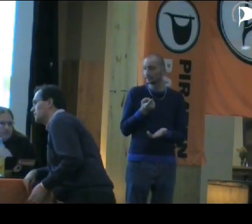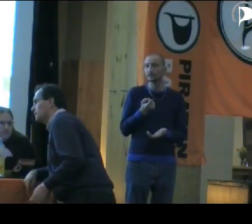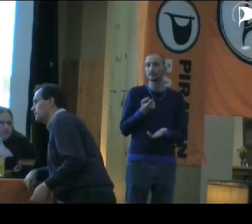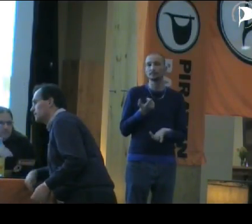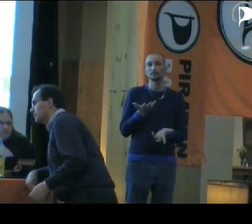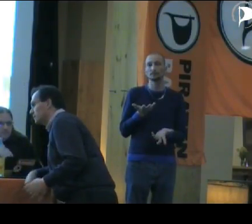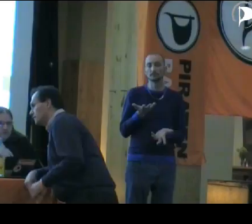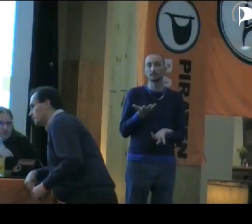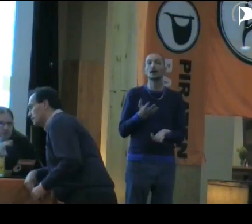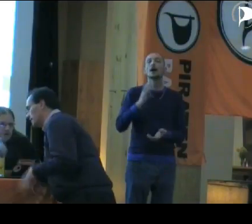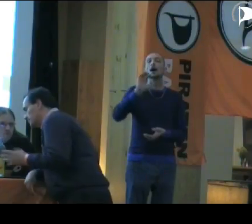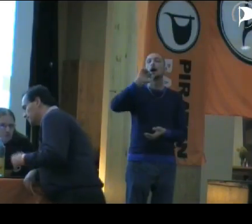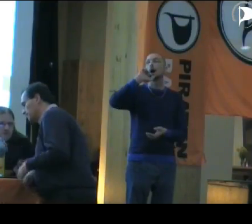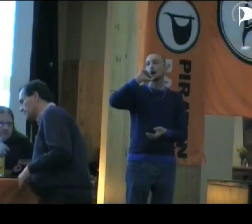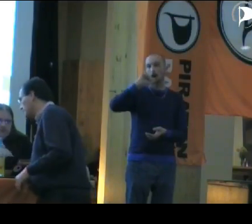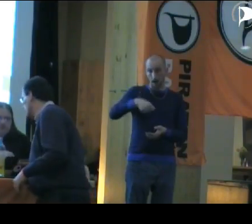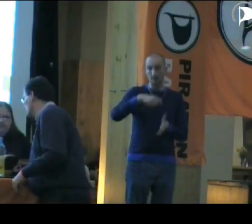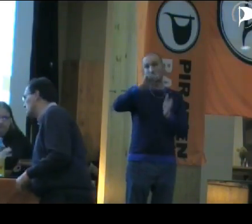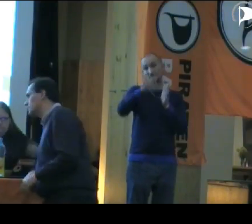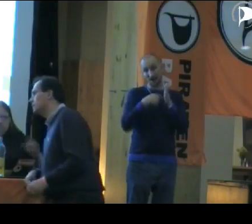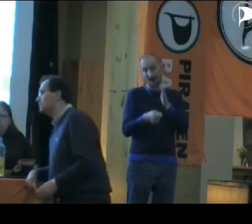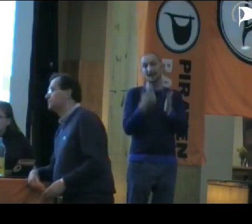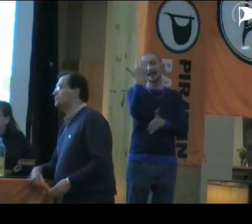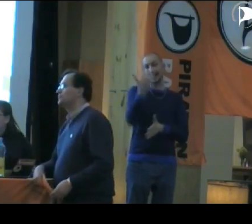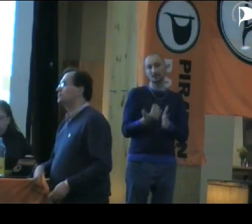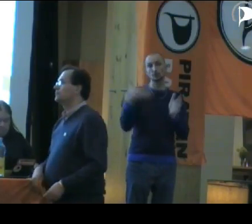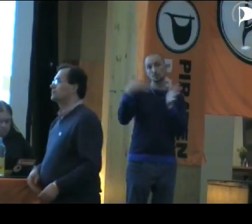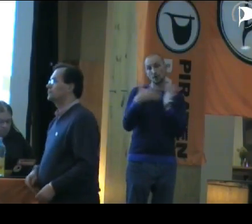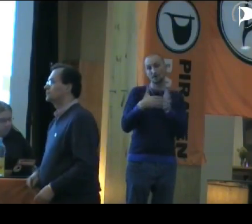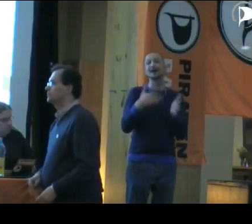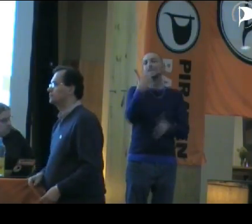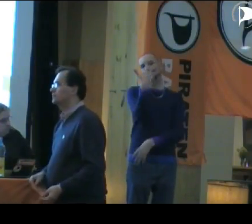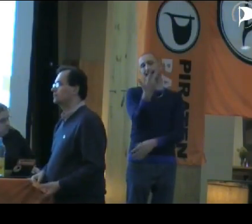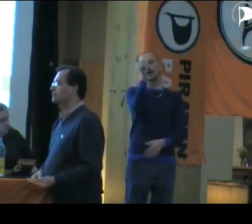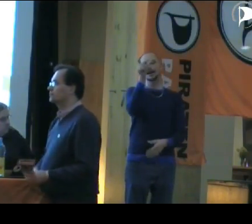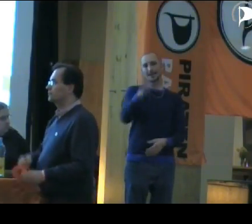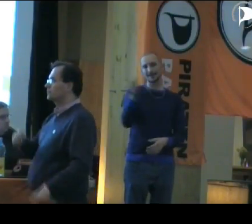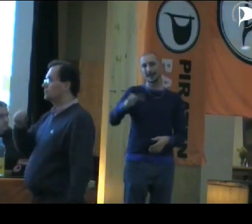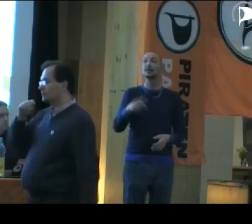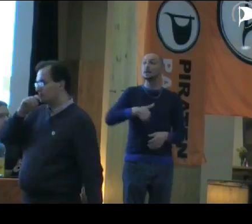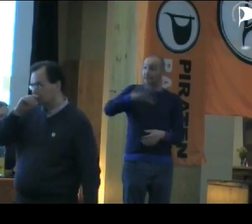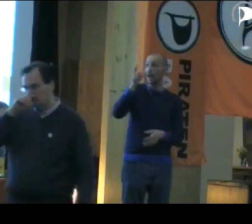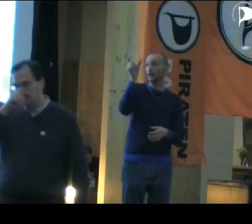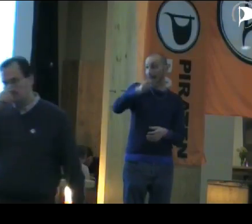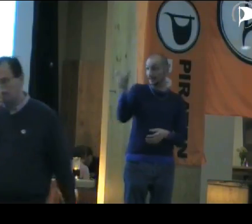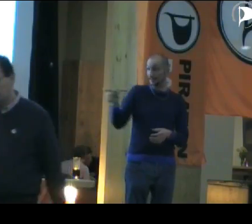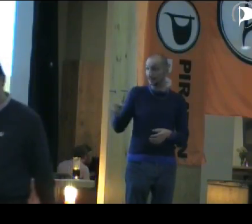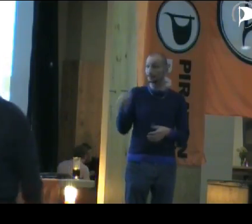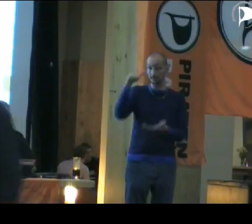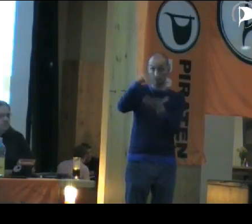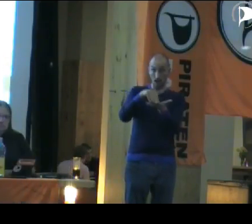dann betritt der rechnungsprüfer scheint wer drei kandidaten gibt es weitere kandidaten des